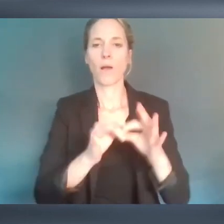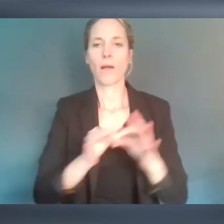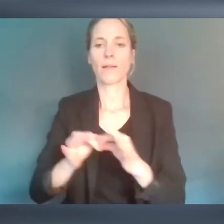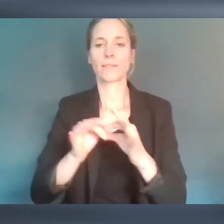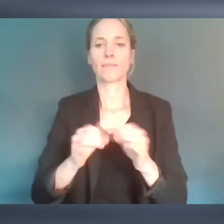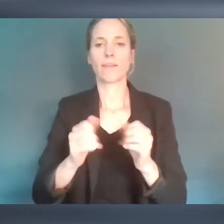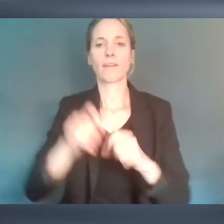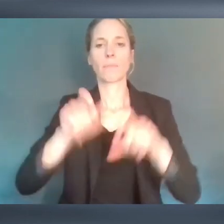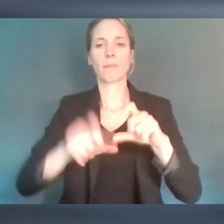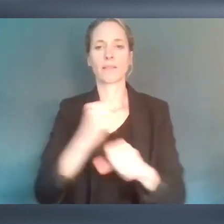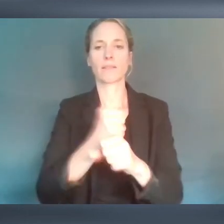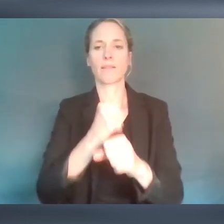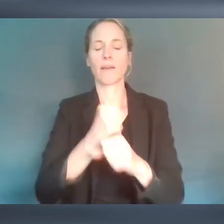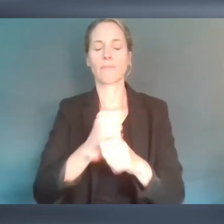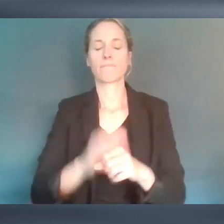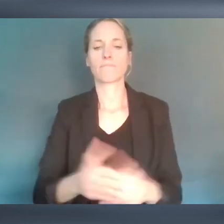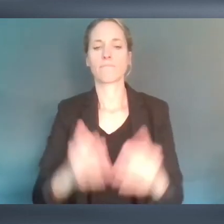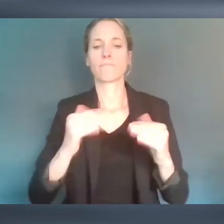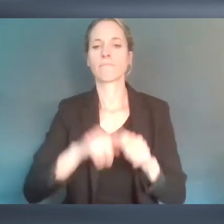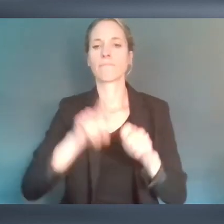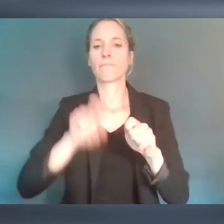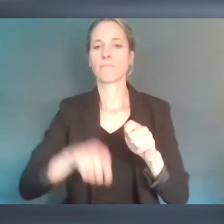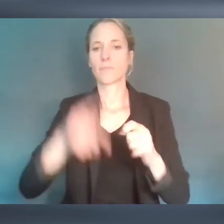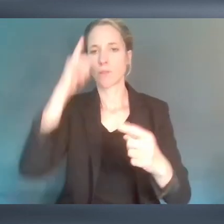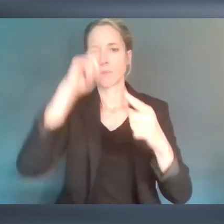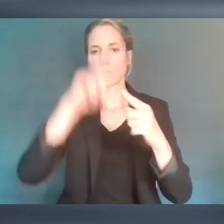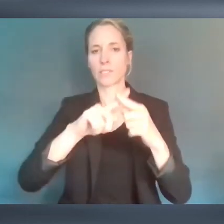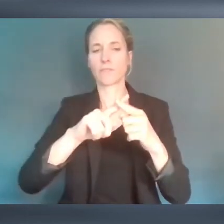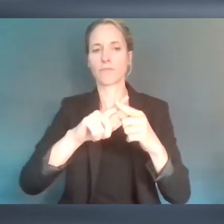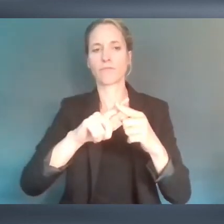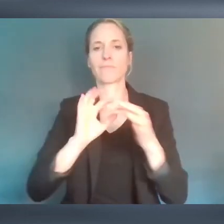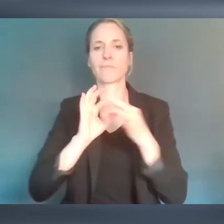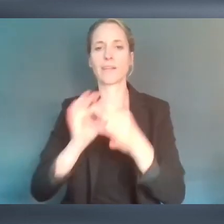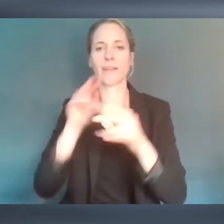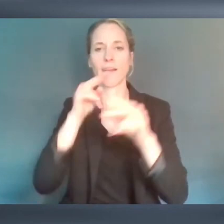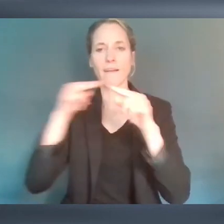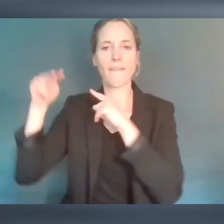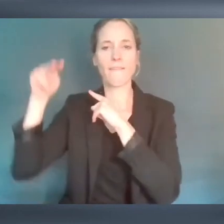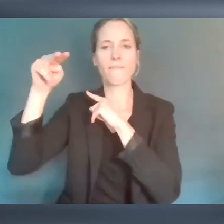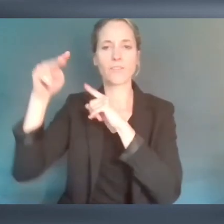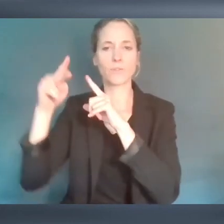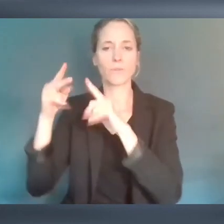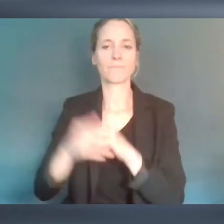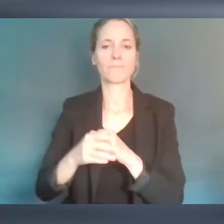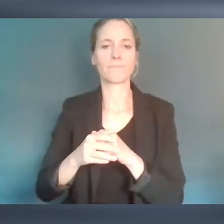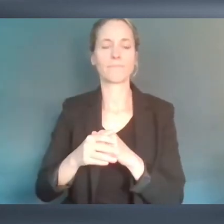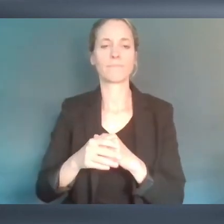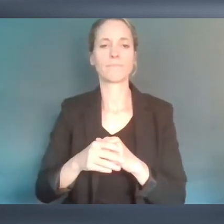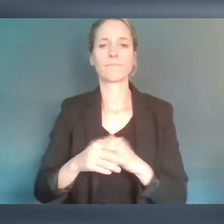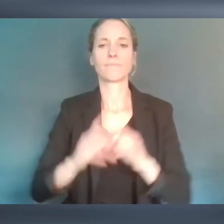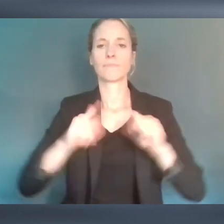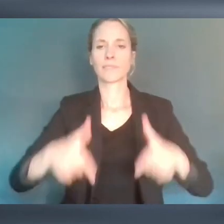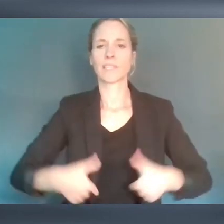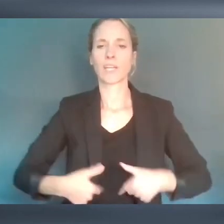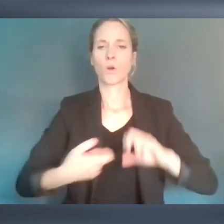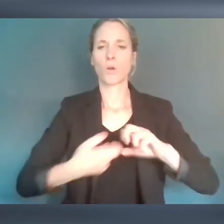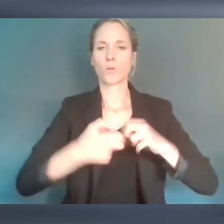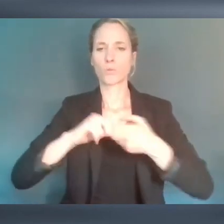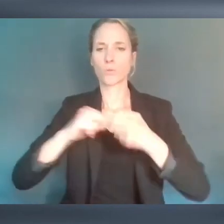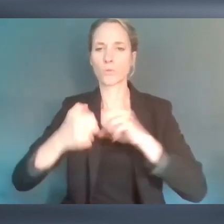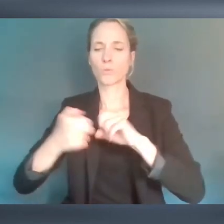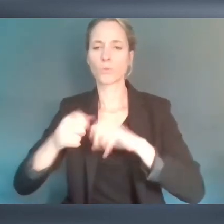personnel. Fixer des objectifs basés sur la vision. Réaligner la structure de l'école et du